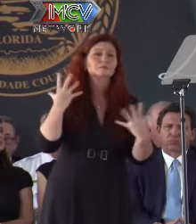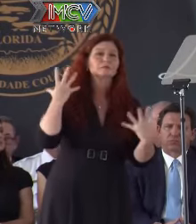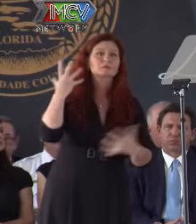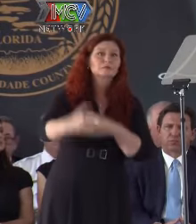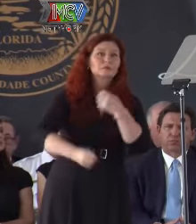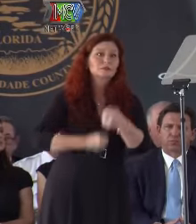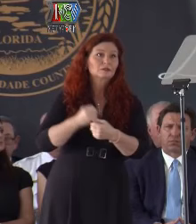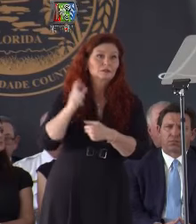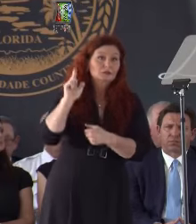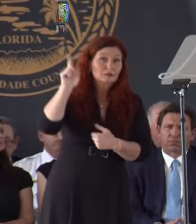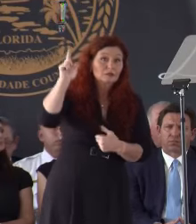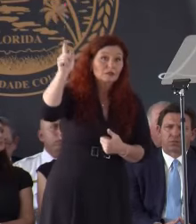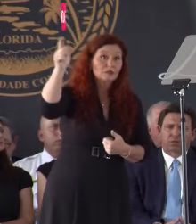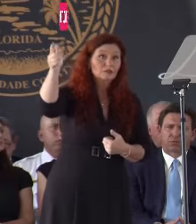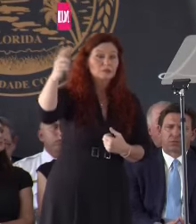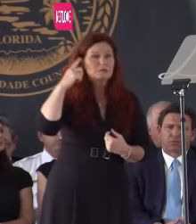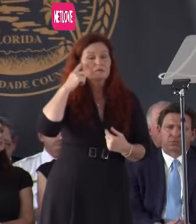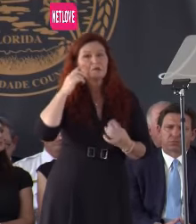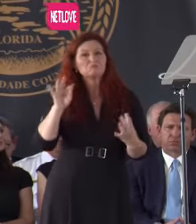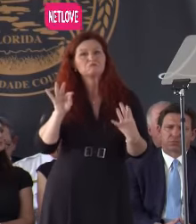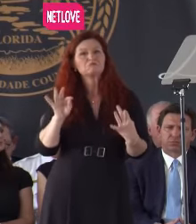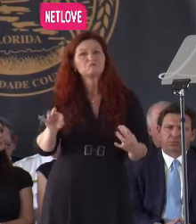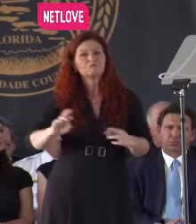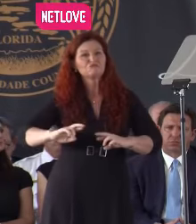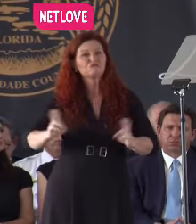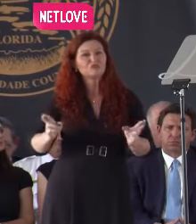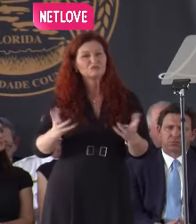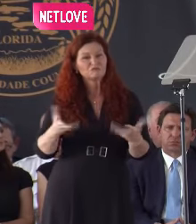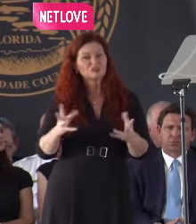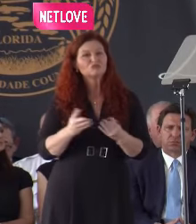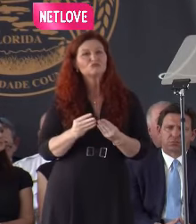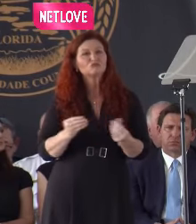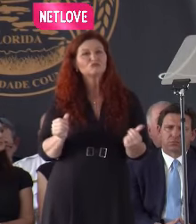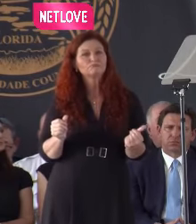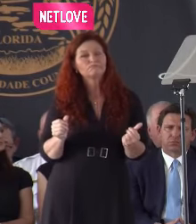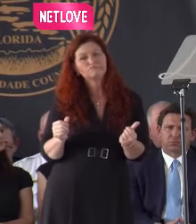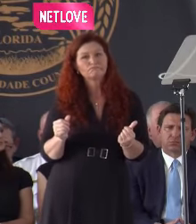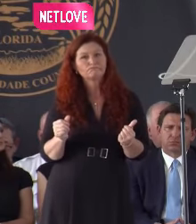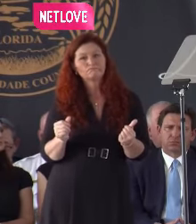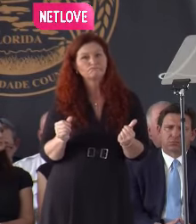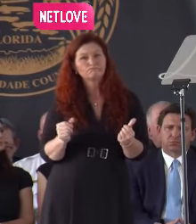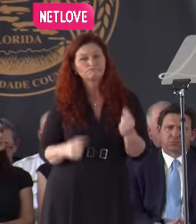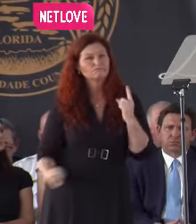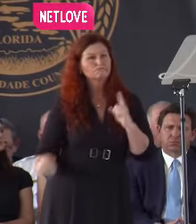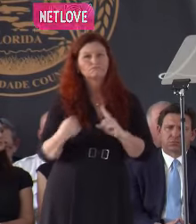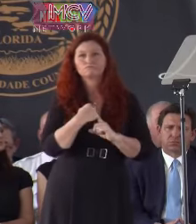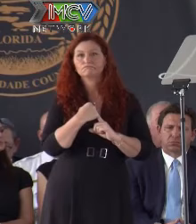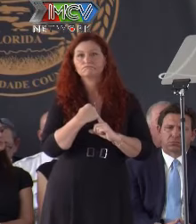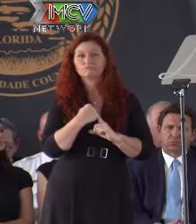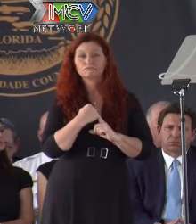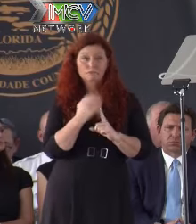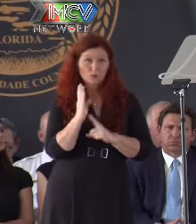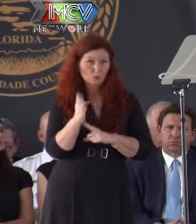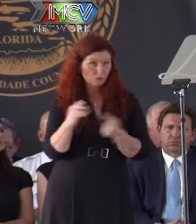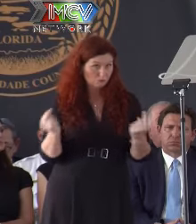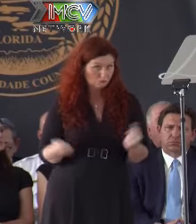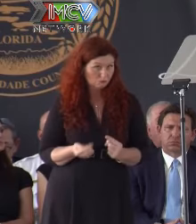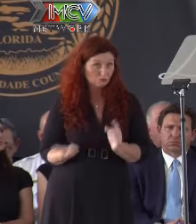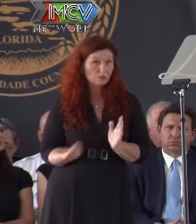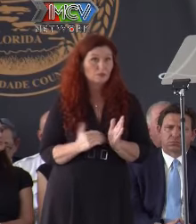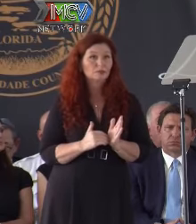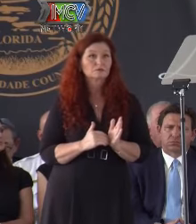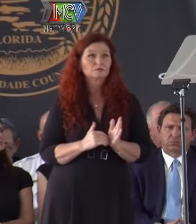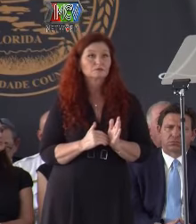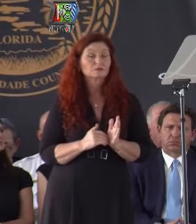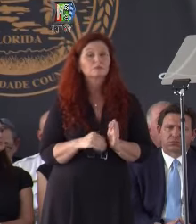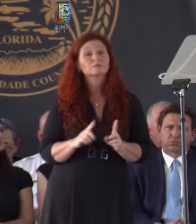tưởng nhớ những người đã mất. Bà xin thay mặt cho chồng là Tổng thống Joe Biden, người mà luôn sát cánh bên công dân, một lời cầu nguyện và